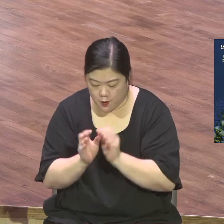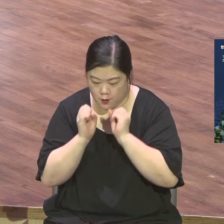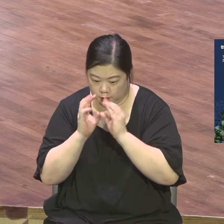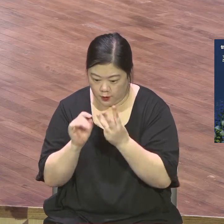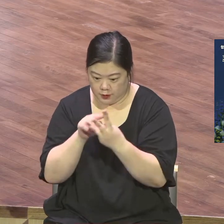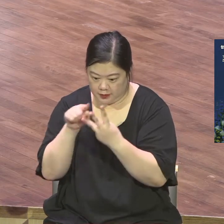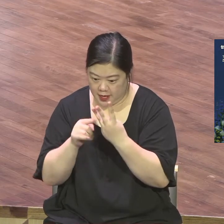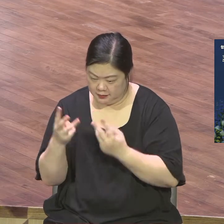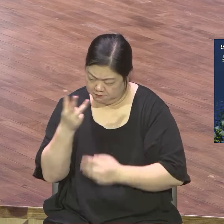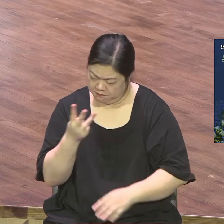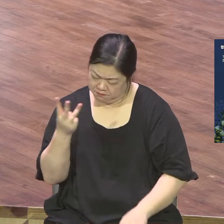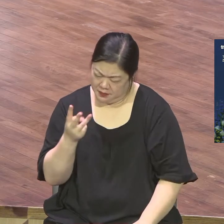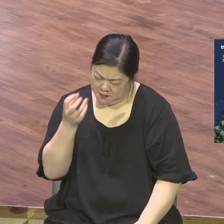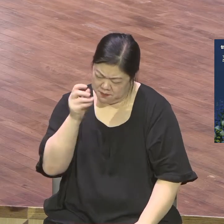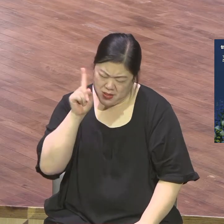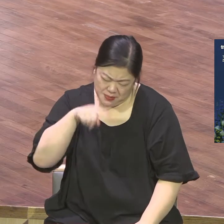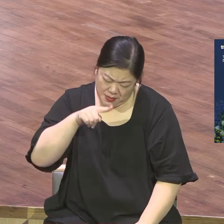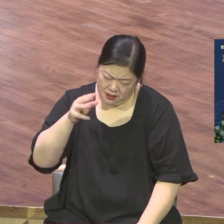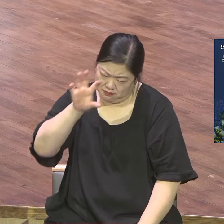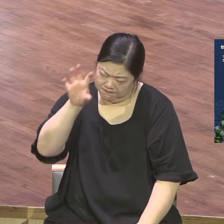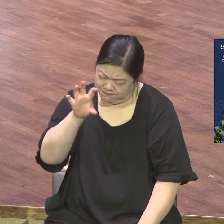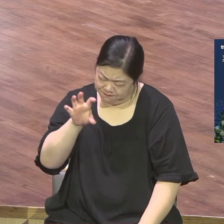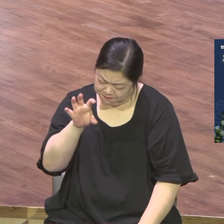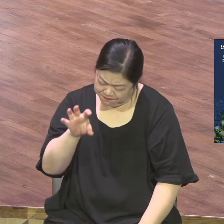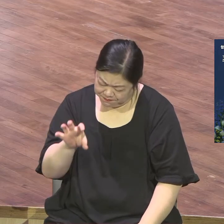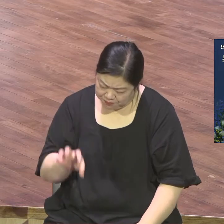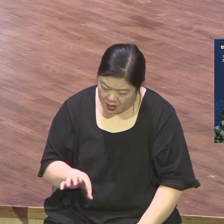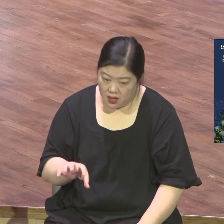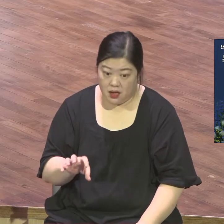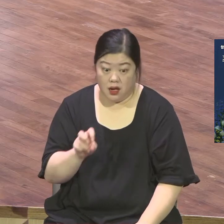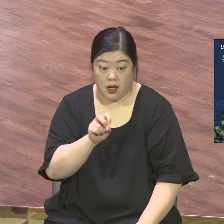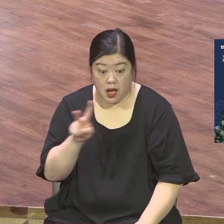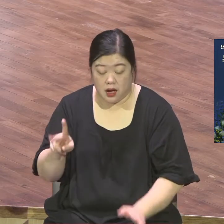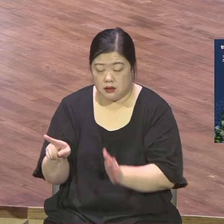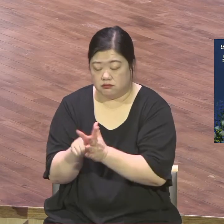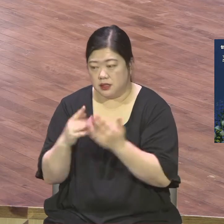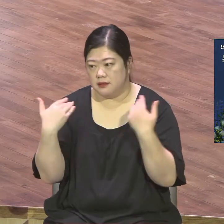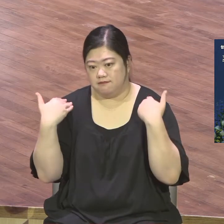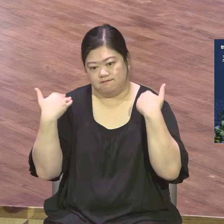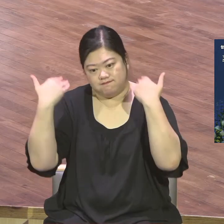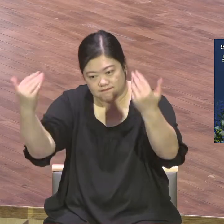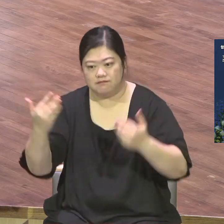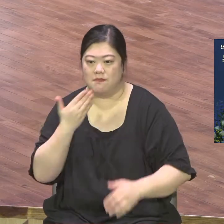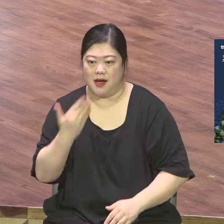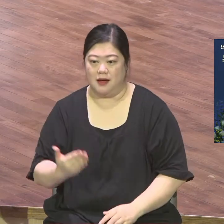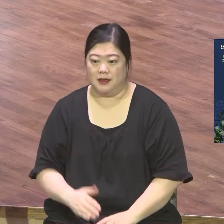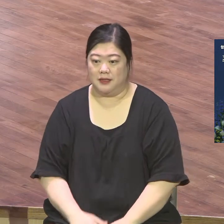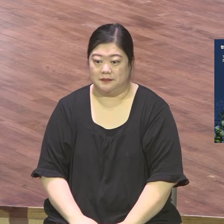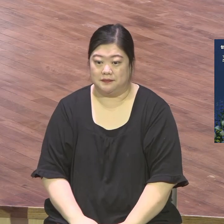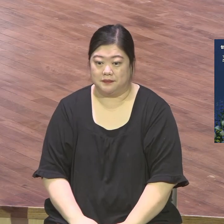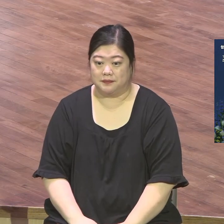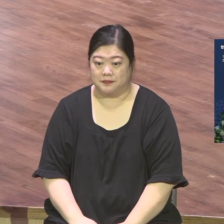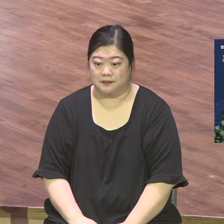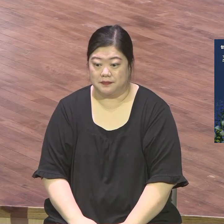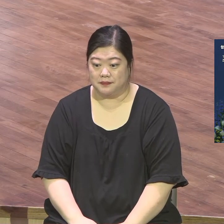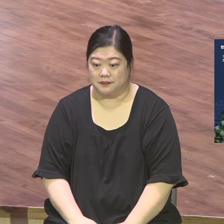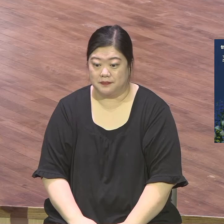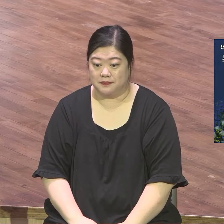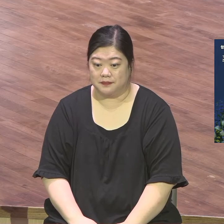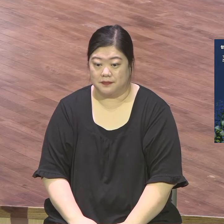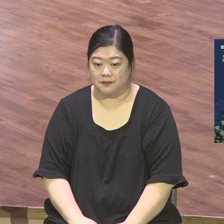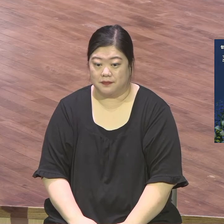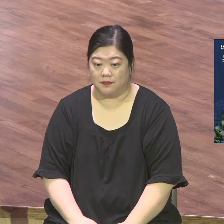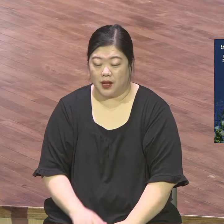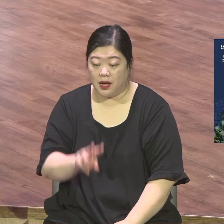저분이 저렇게 성장되었냐, 저렇게 쓰임받냐, 어떻게 저렇게 응답받냐. 영계 모든 성도들, 이